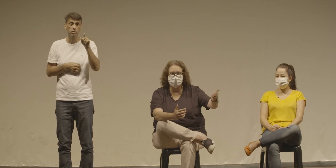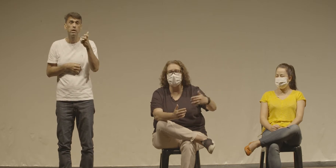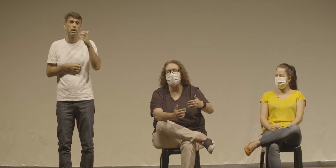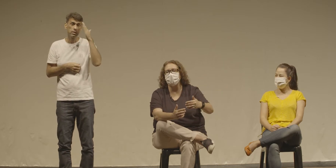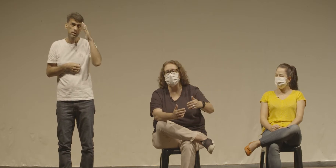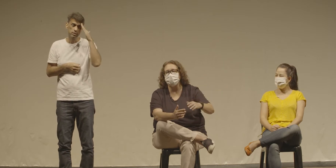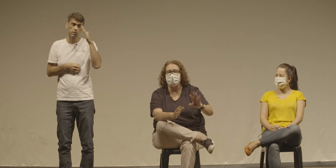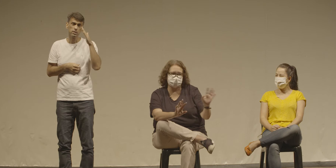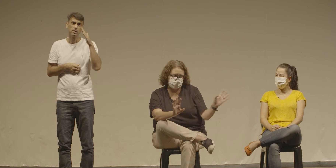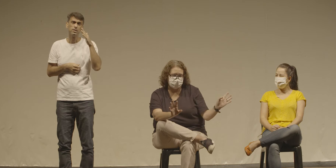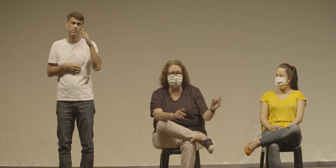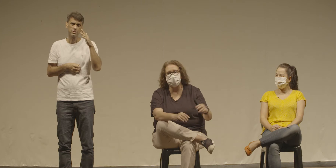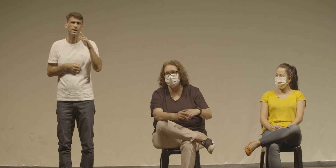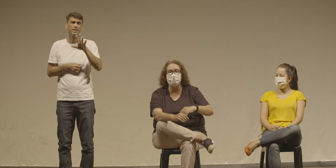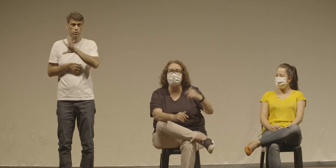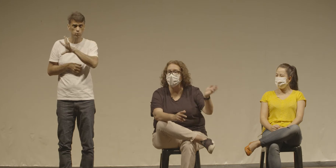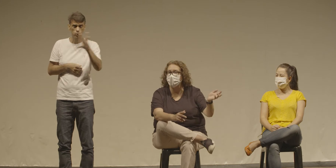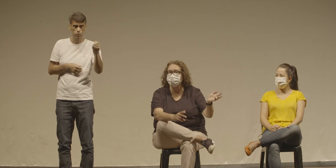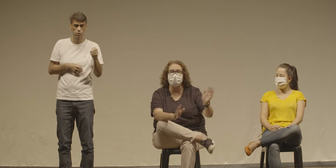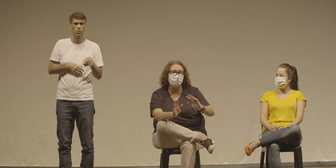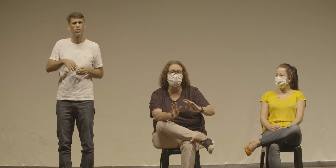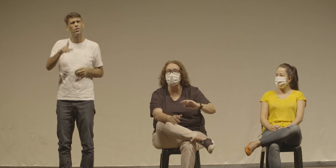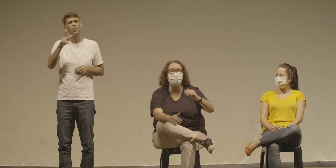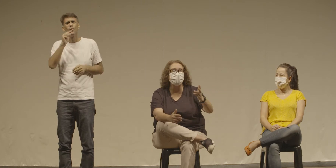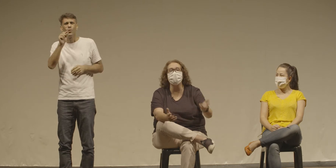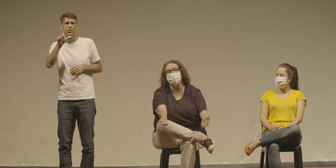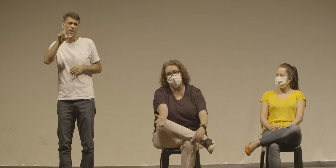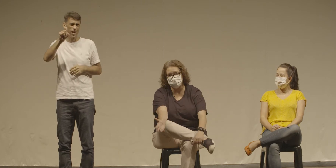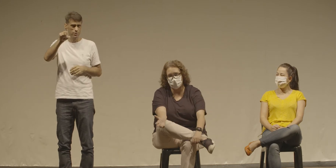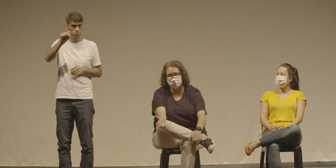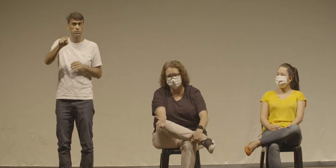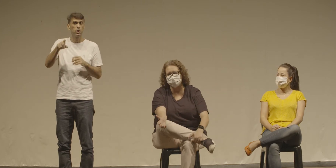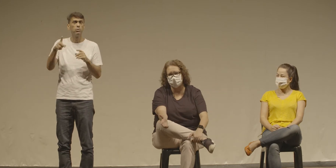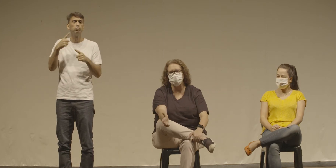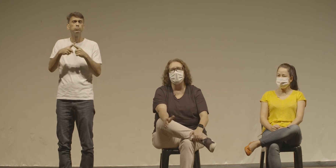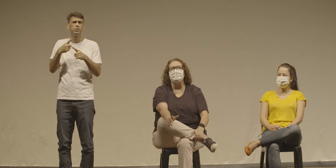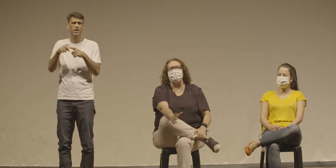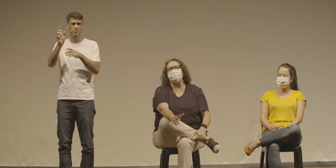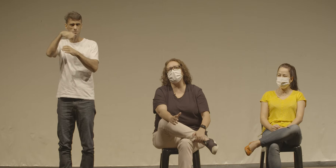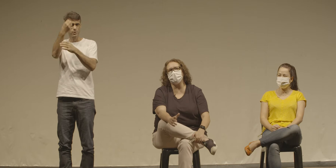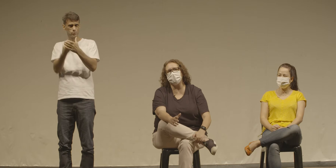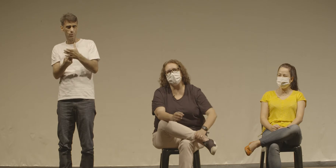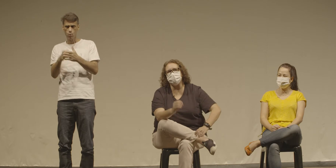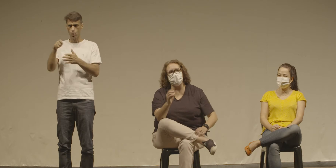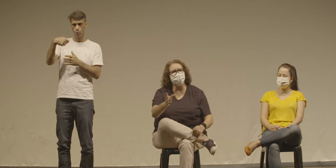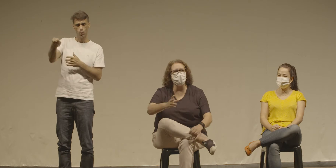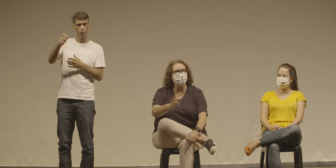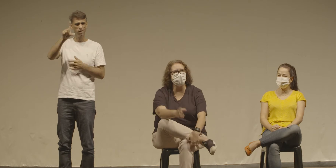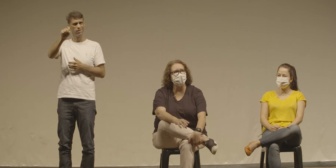entender que elas, né, seriam gays ou não, porque jogavam basquetebol, entende?